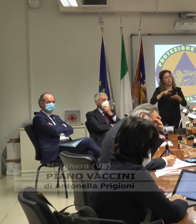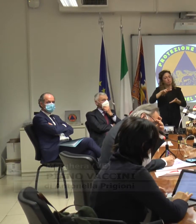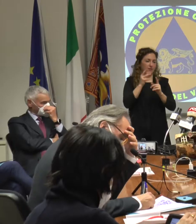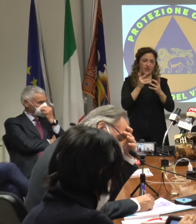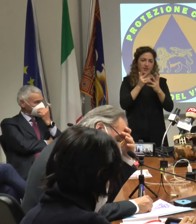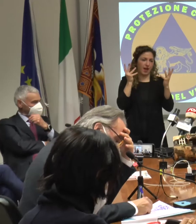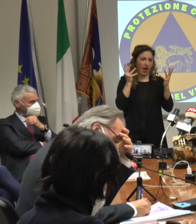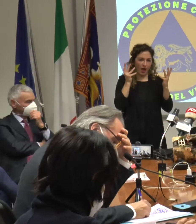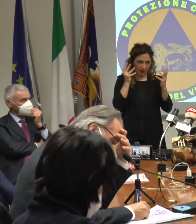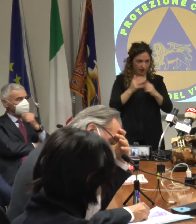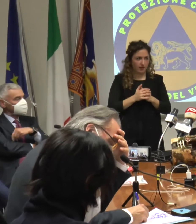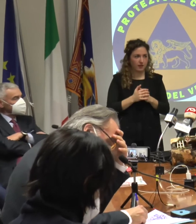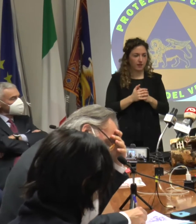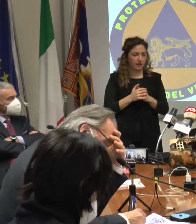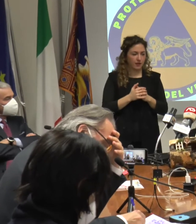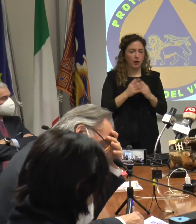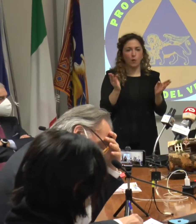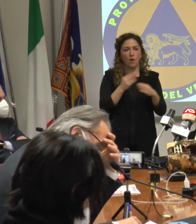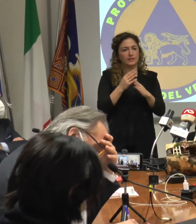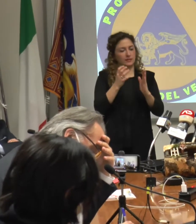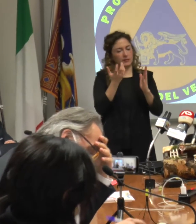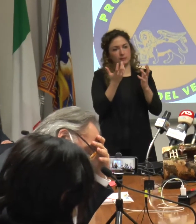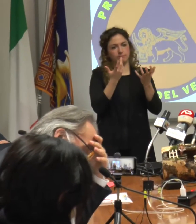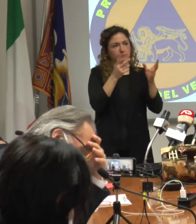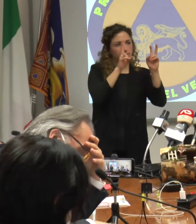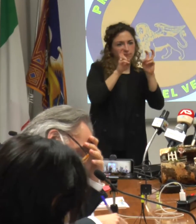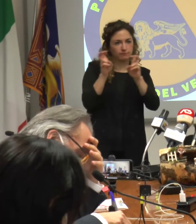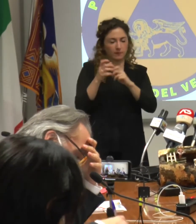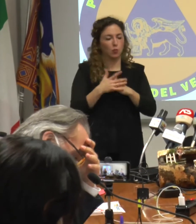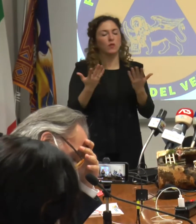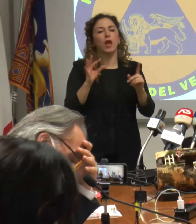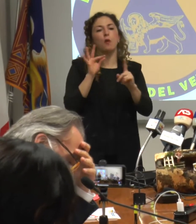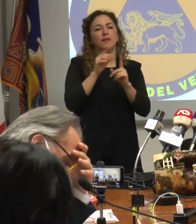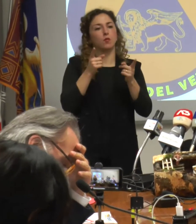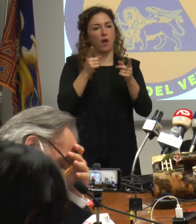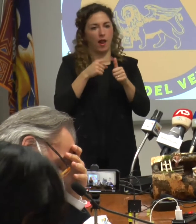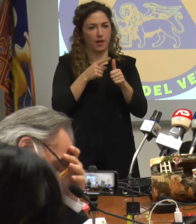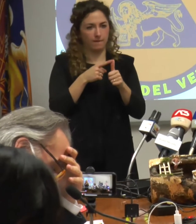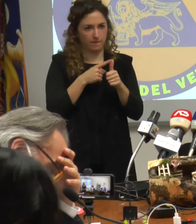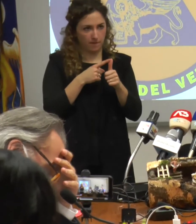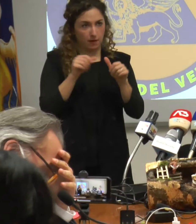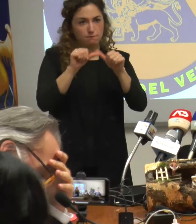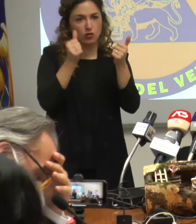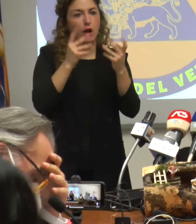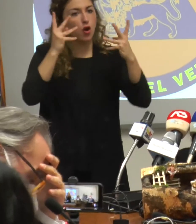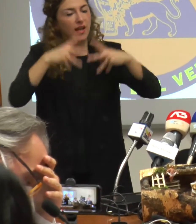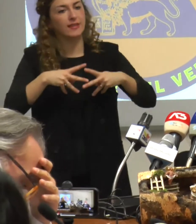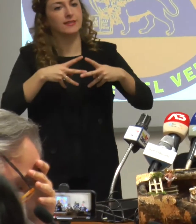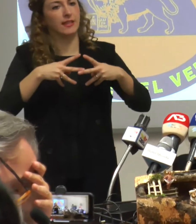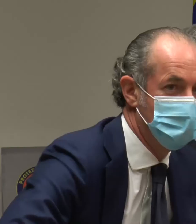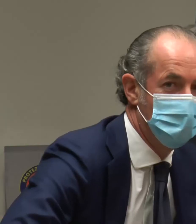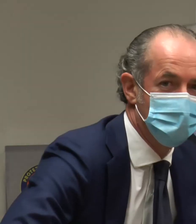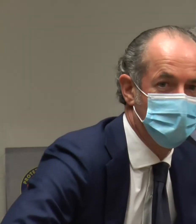piano vaccinale articolato, la cui ambizione sarebbe quella di riuscire a garantire la vaccinazione a tutti coloro che la